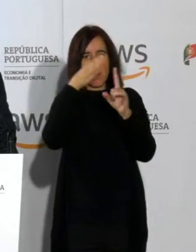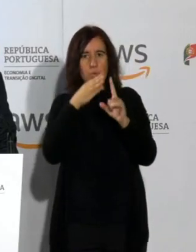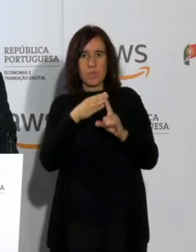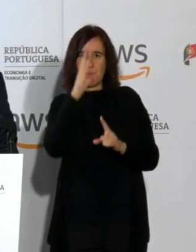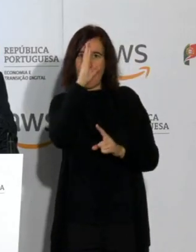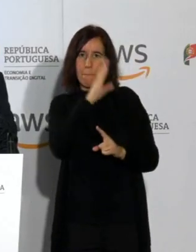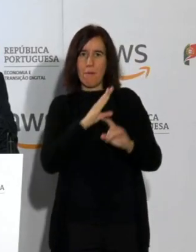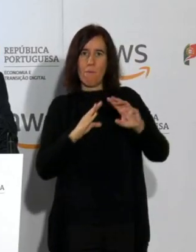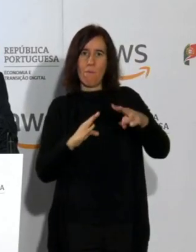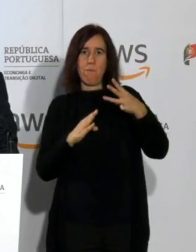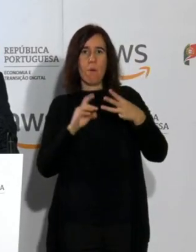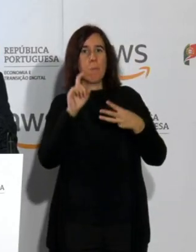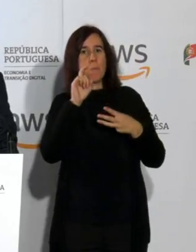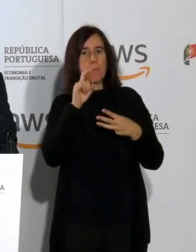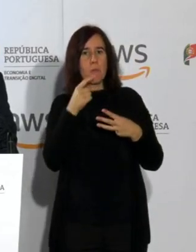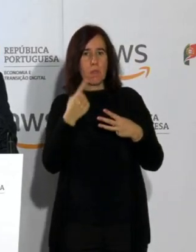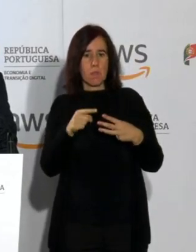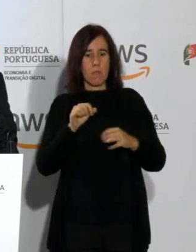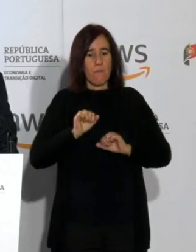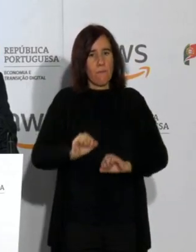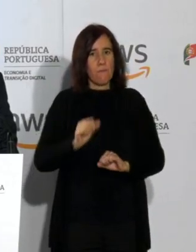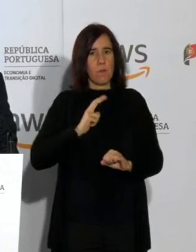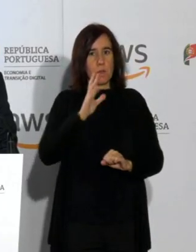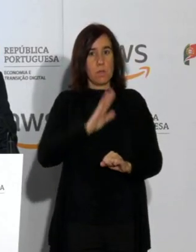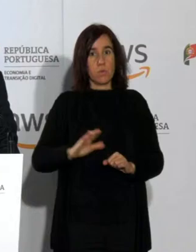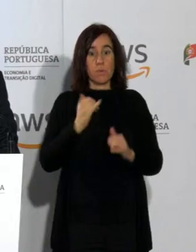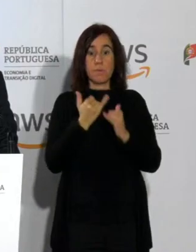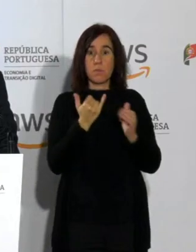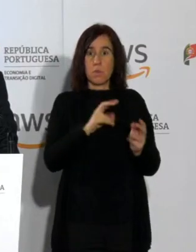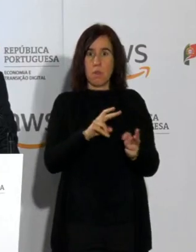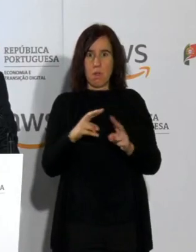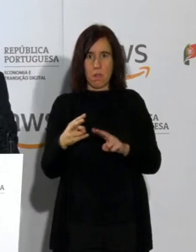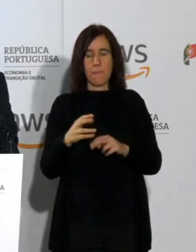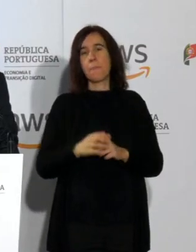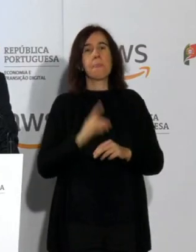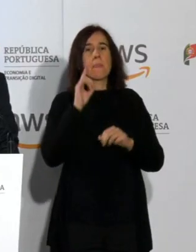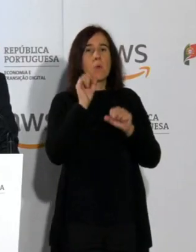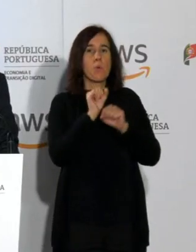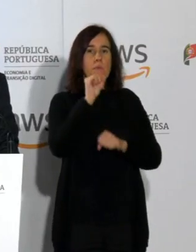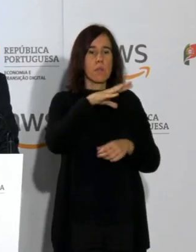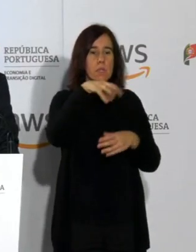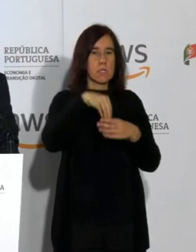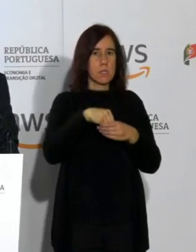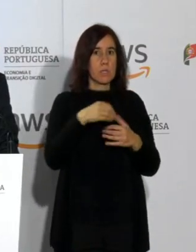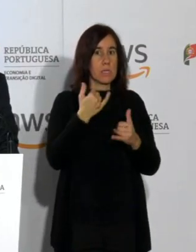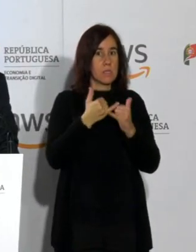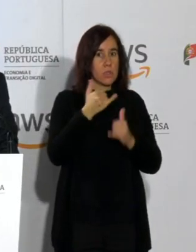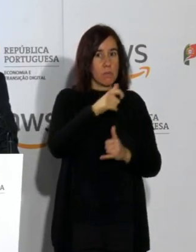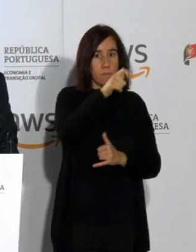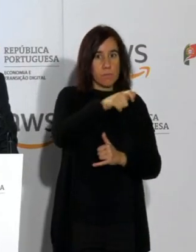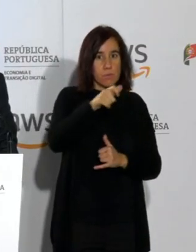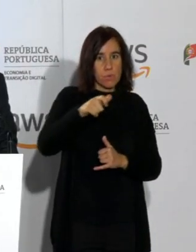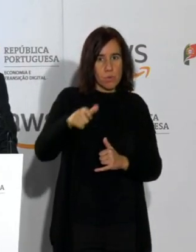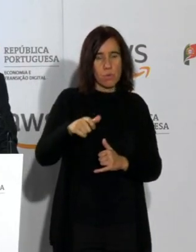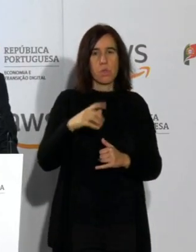pelas três linhas orientadoras da Estratégia Nacional para a Transição Digital: a qualificação e inclusão digital das pessoas, a transformação digital